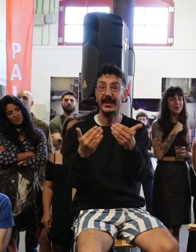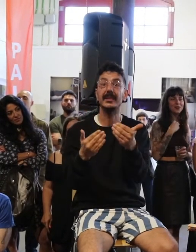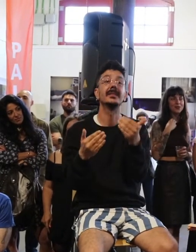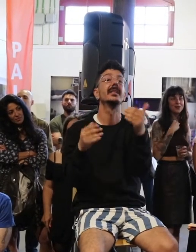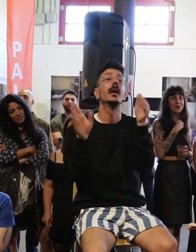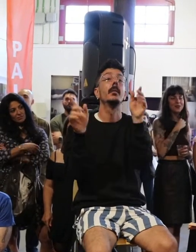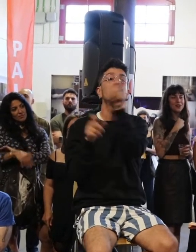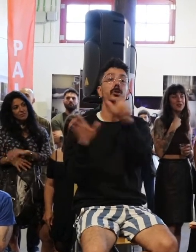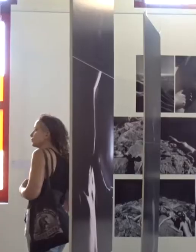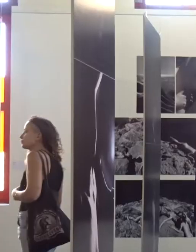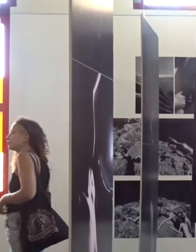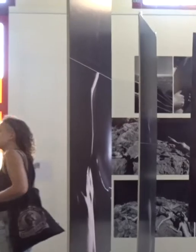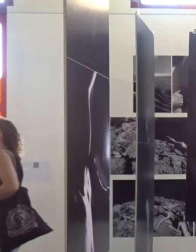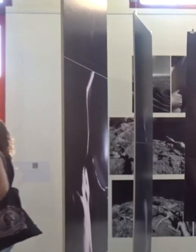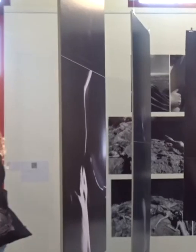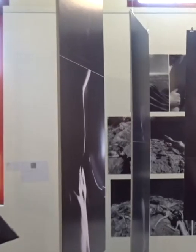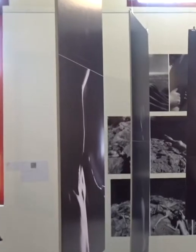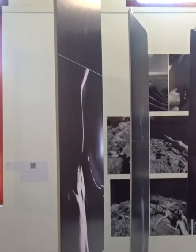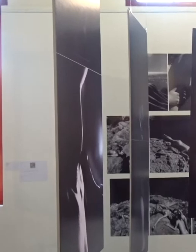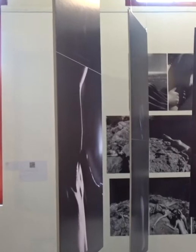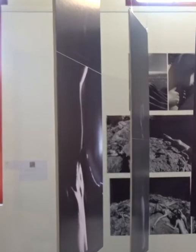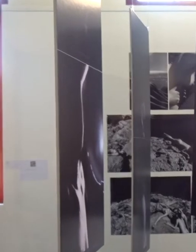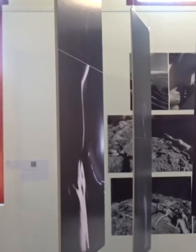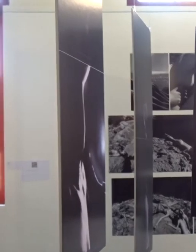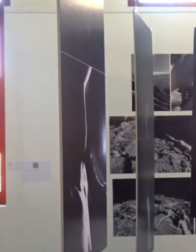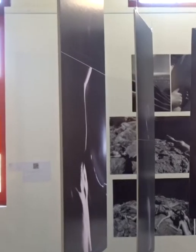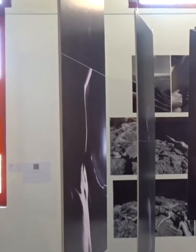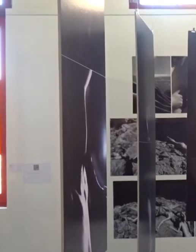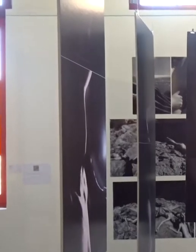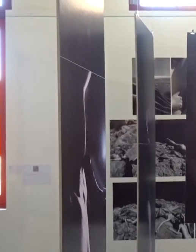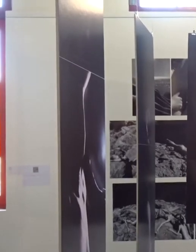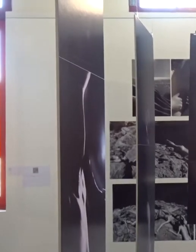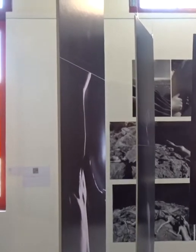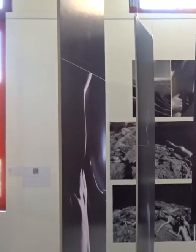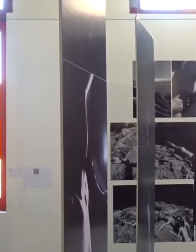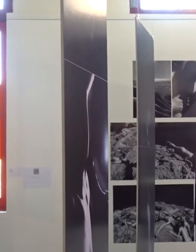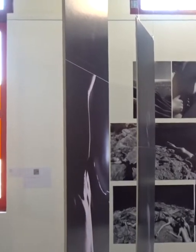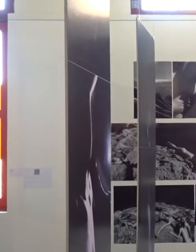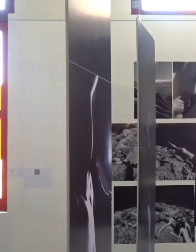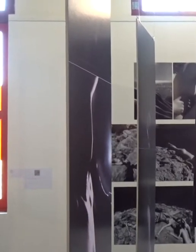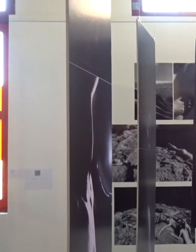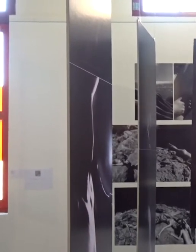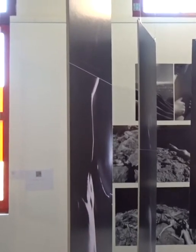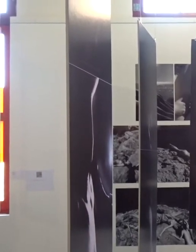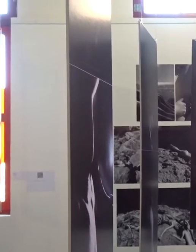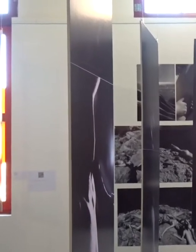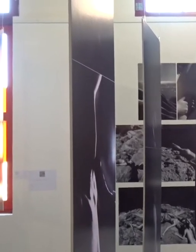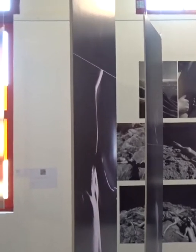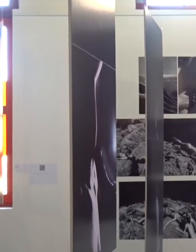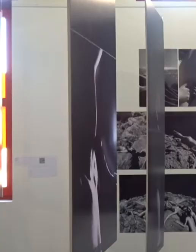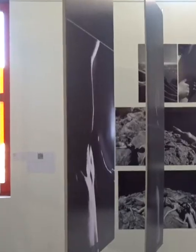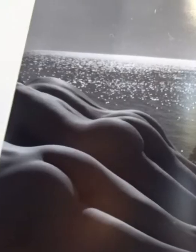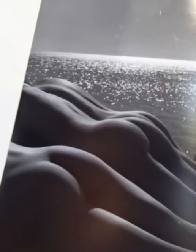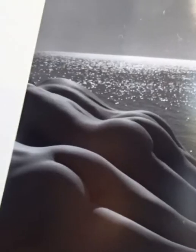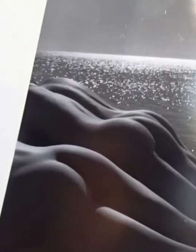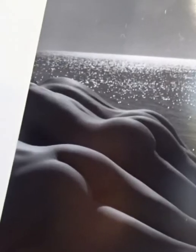que també han posat el cos, han posat la veu, han posat el cervell, ho han posat tot. Per escollir les